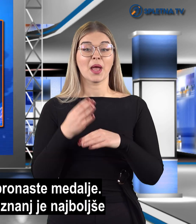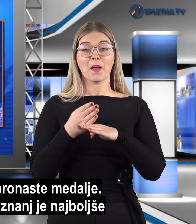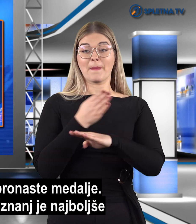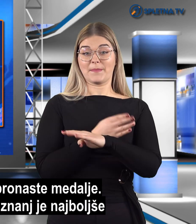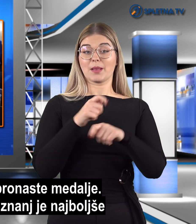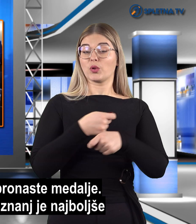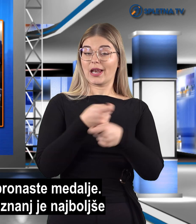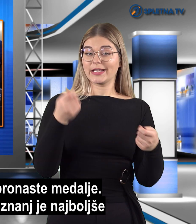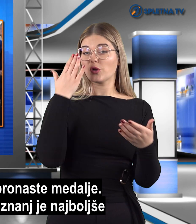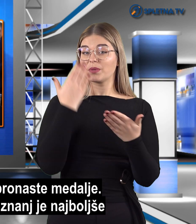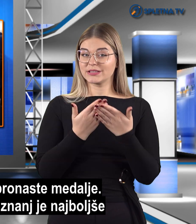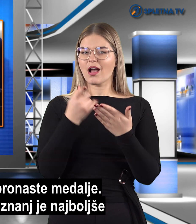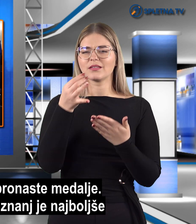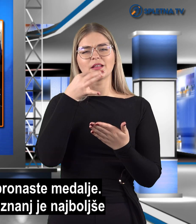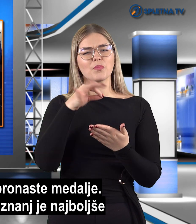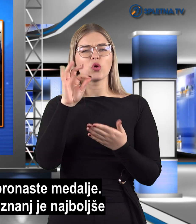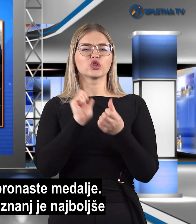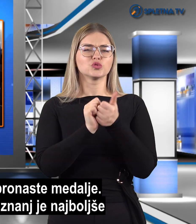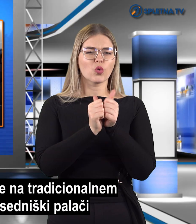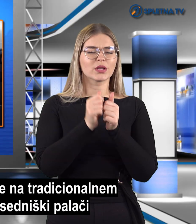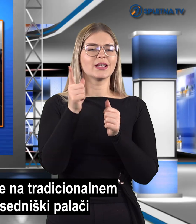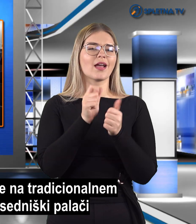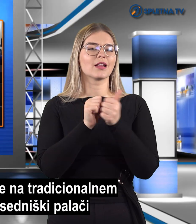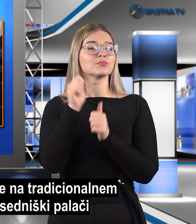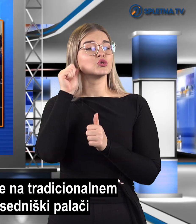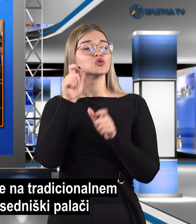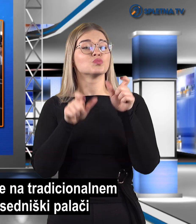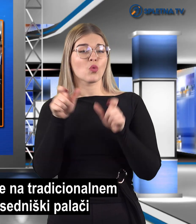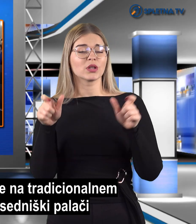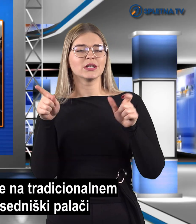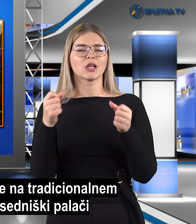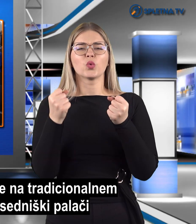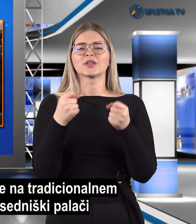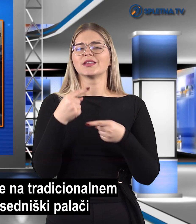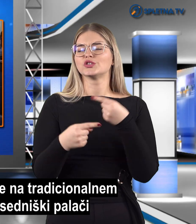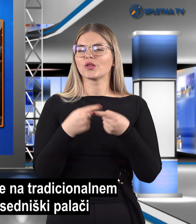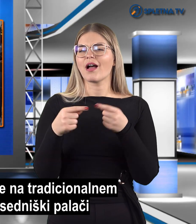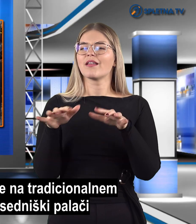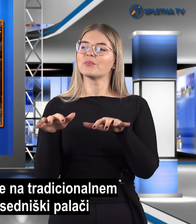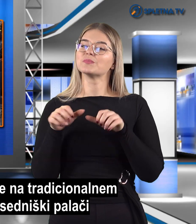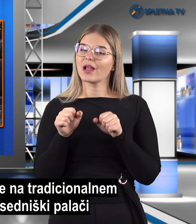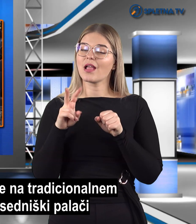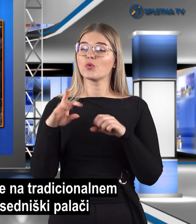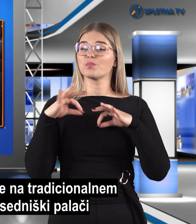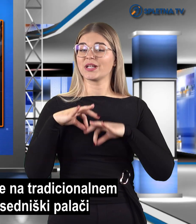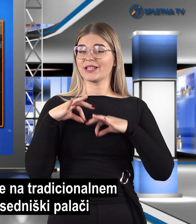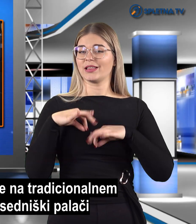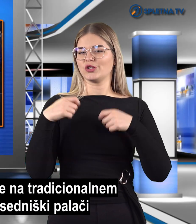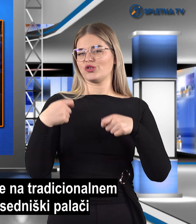Pred podelitvijo priznanja najboljše športnike in športnice na tradicionalnem sprejemu v predsedniški palači gostila predsednica